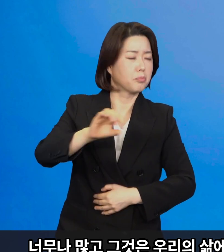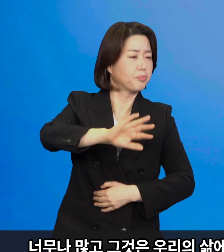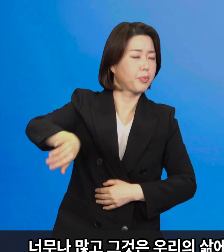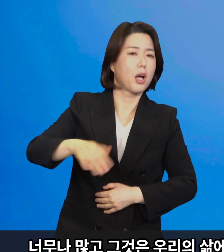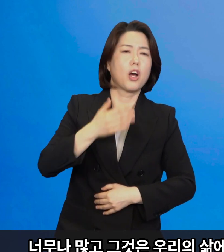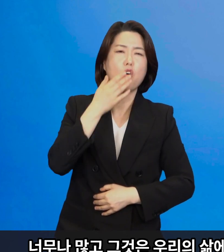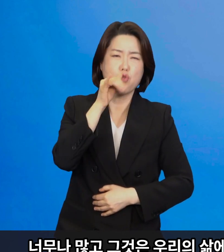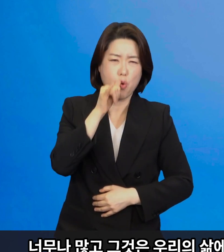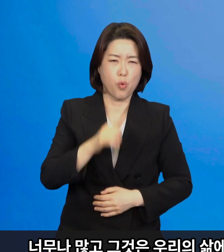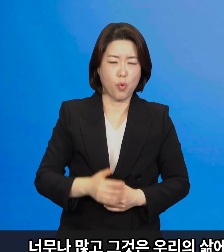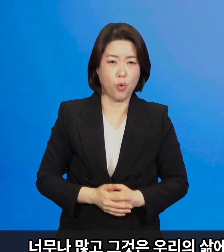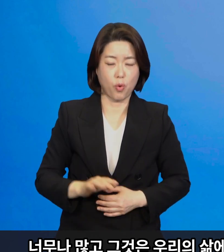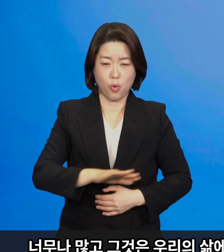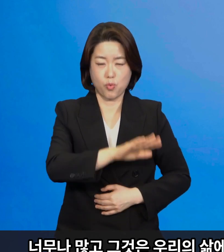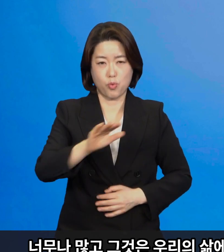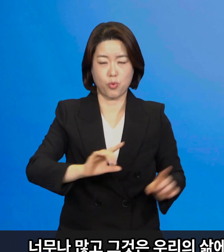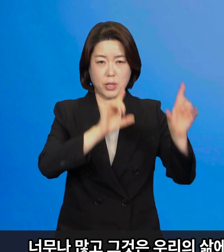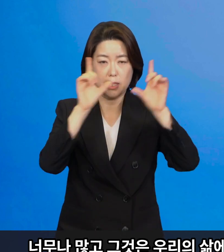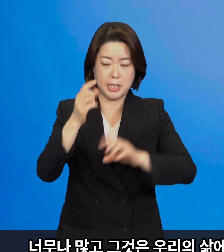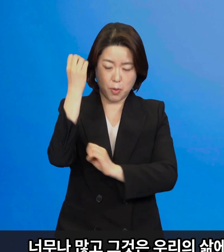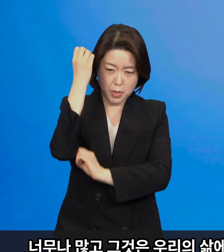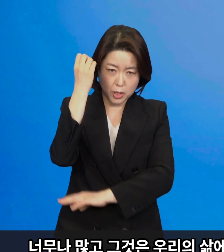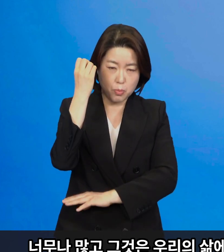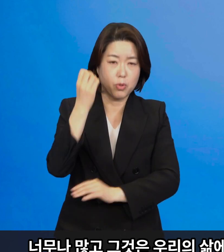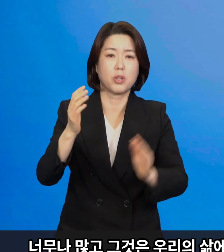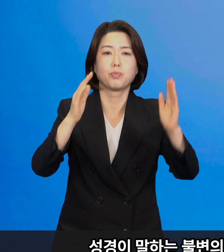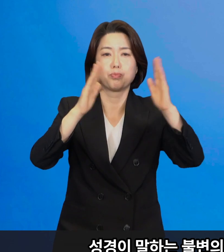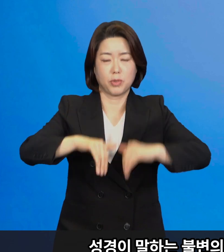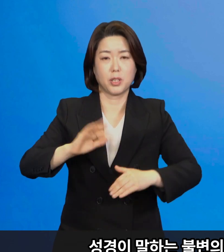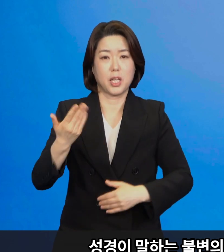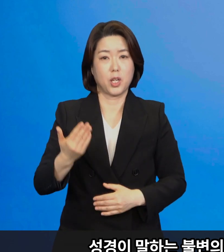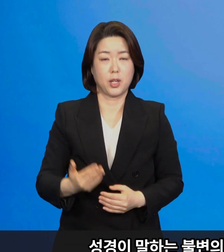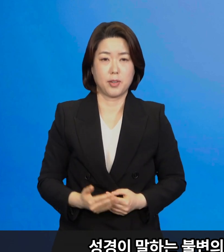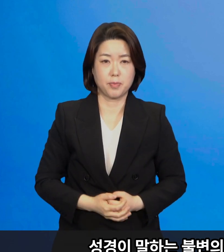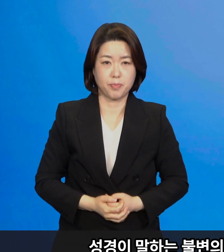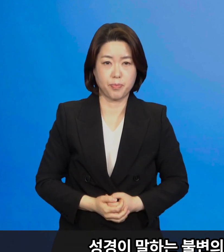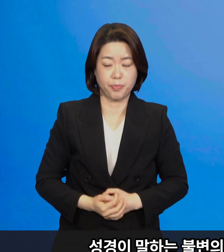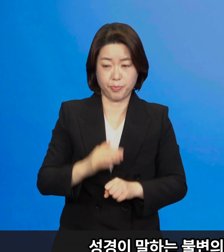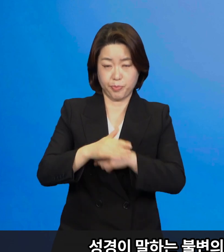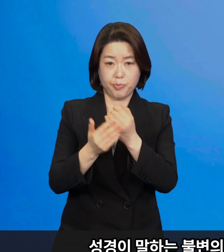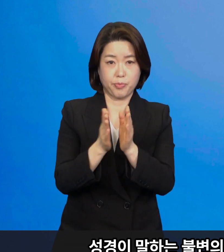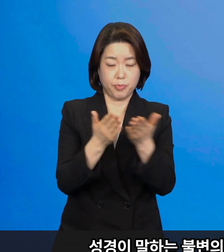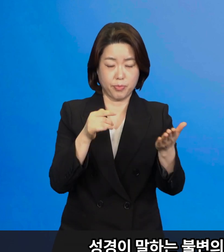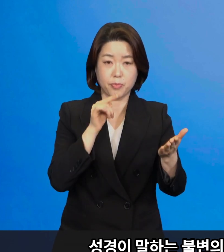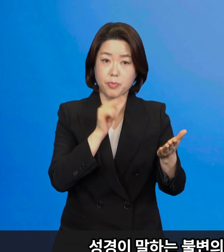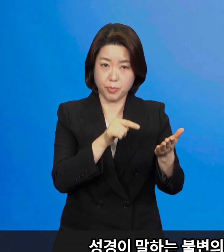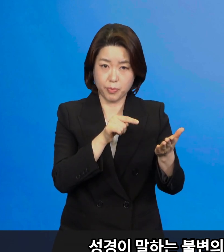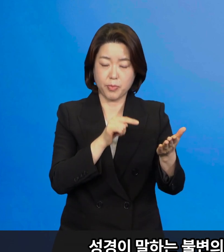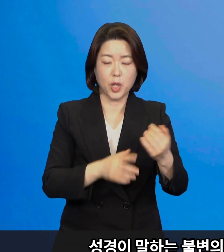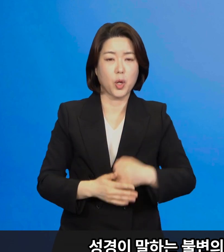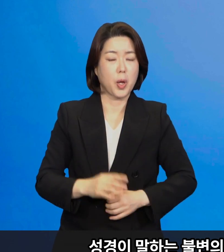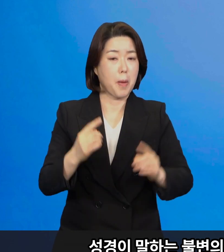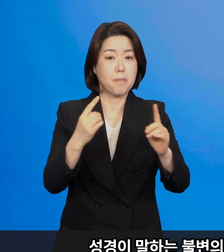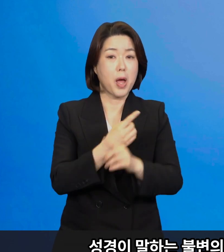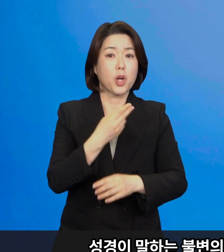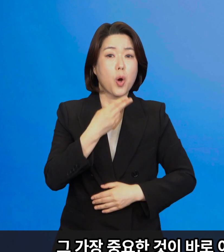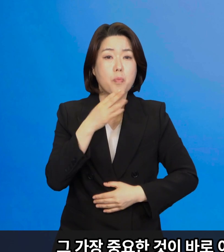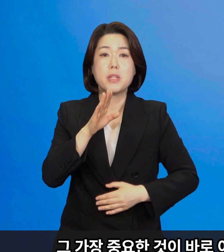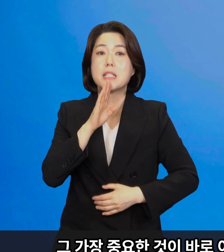그것은 우리의 삶의 기반을 무너뜨리게 된다는 겁니다. 성경이 말하는 불변의 진리 말씀이 나와